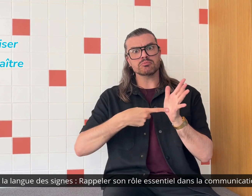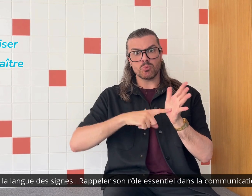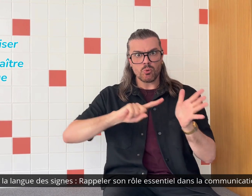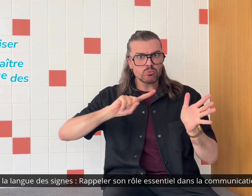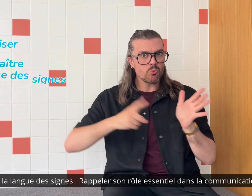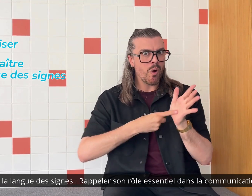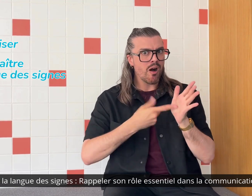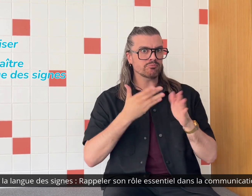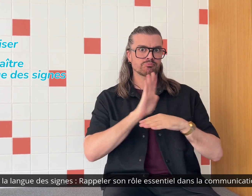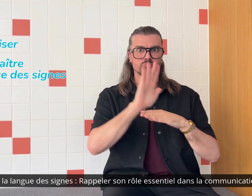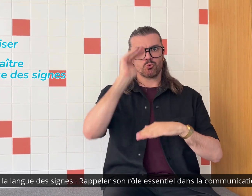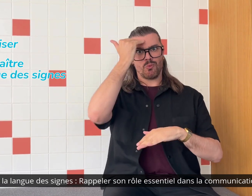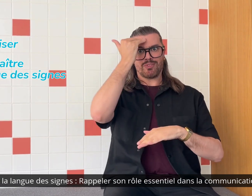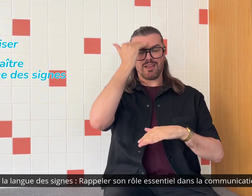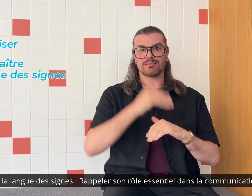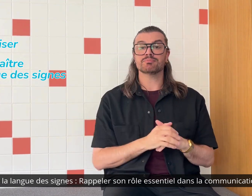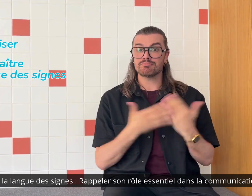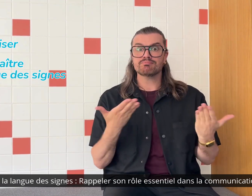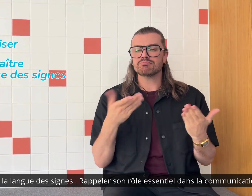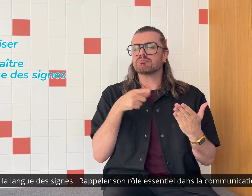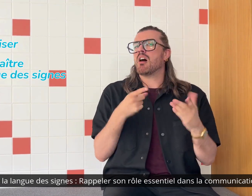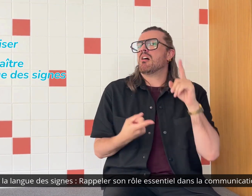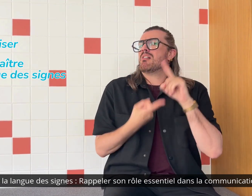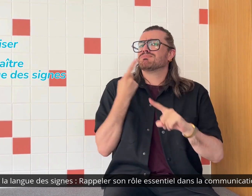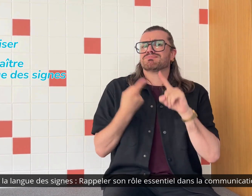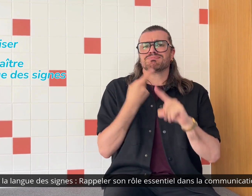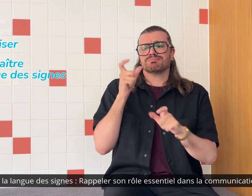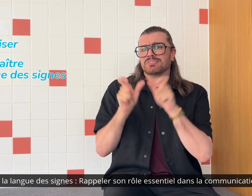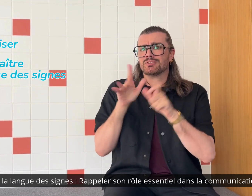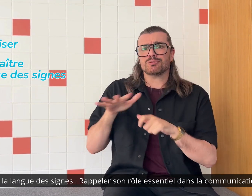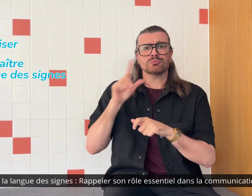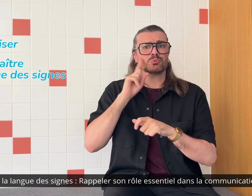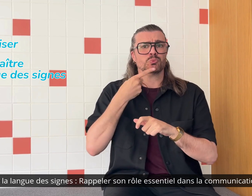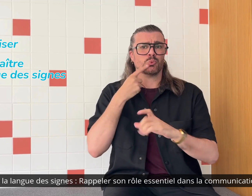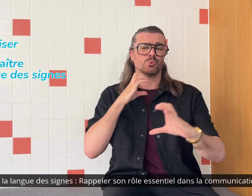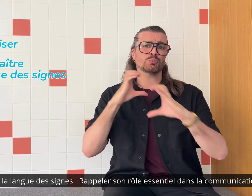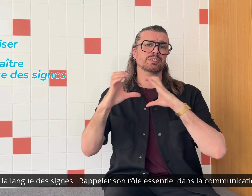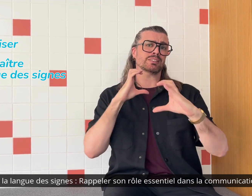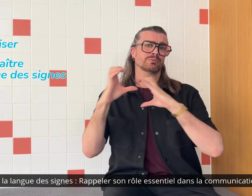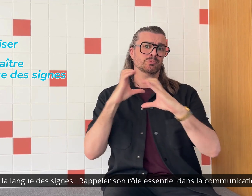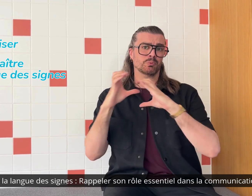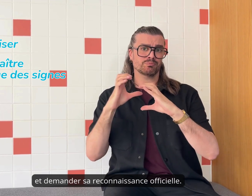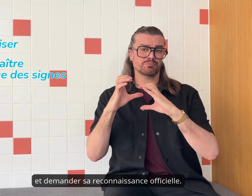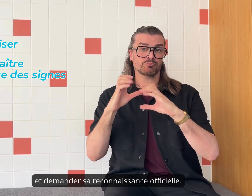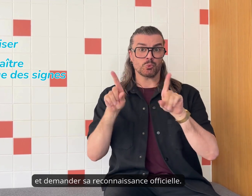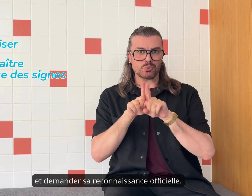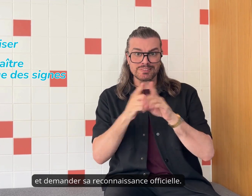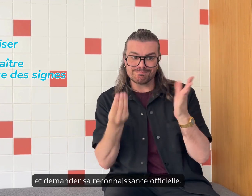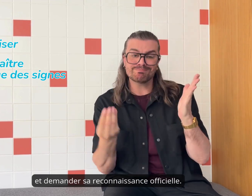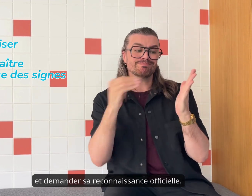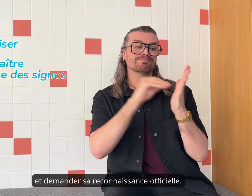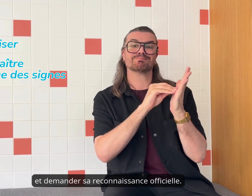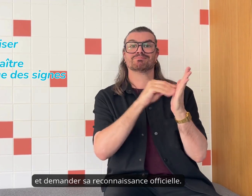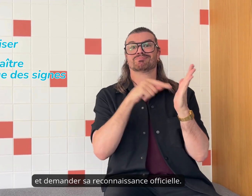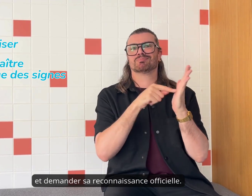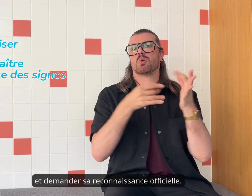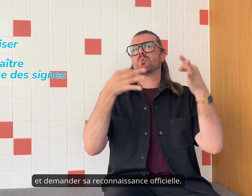Reconnaître la langue des signes, rappeler son rôle essentiel dans la communication et demander sa